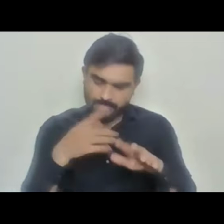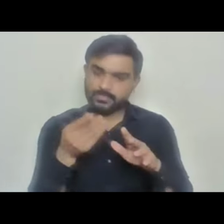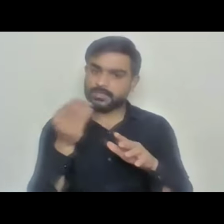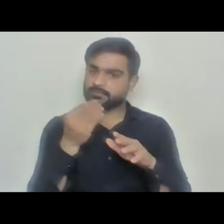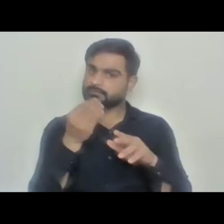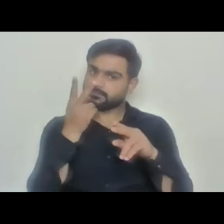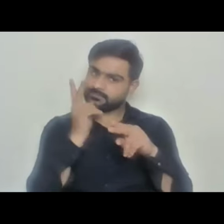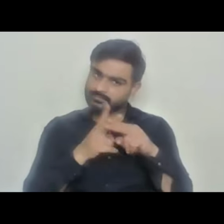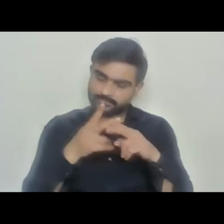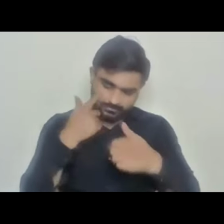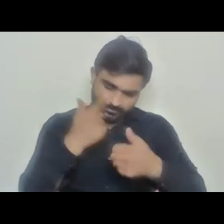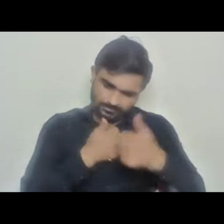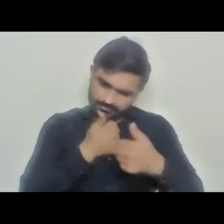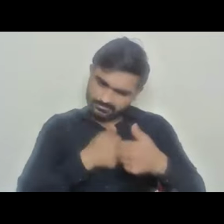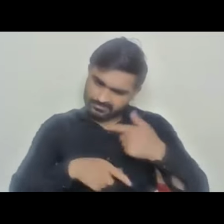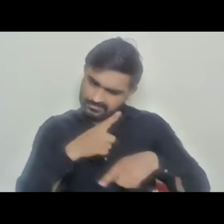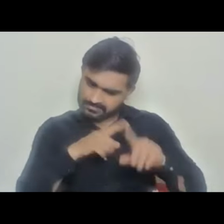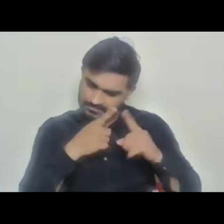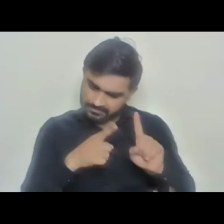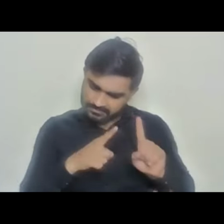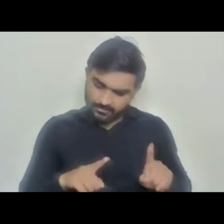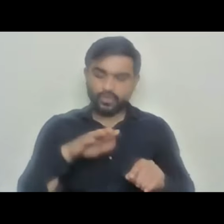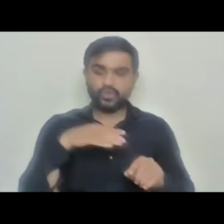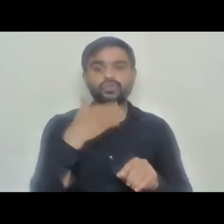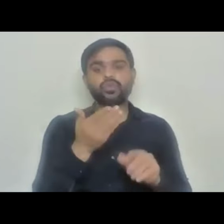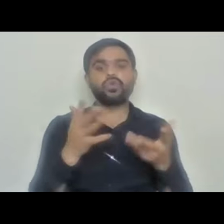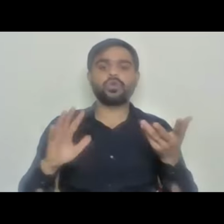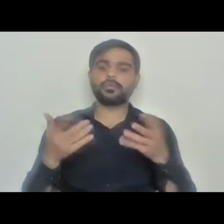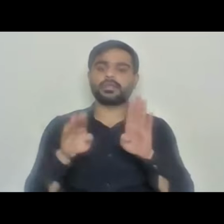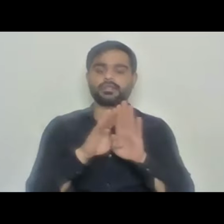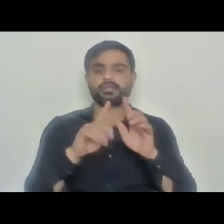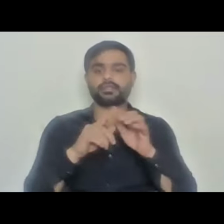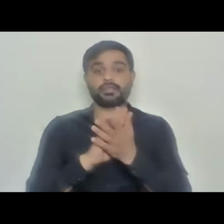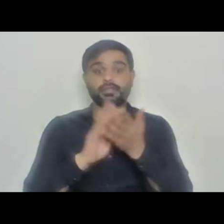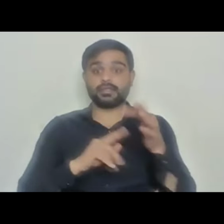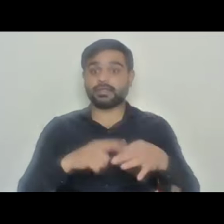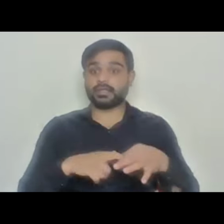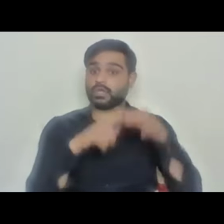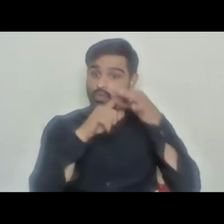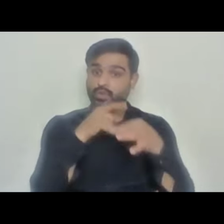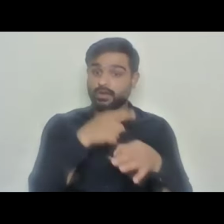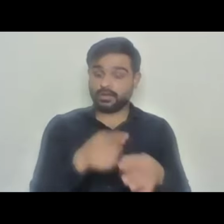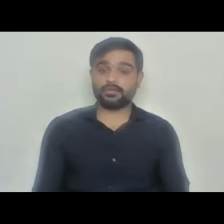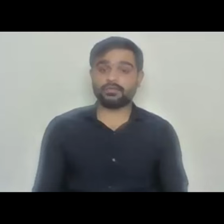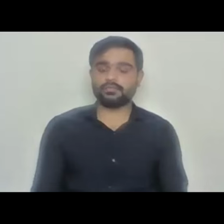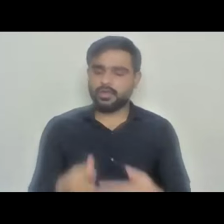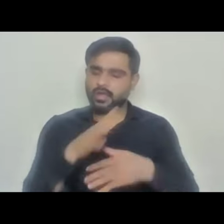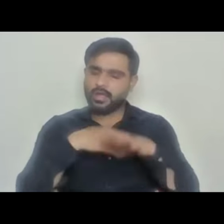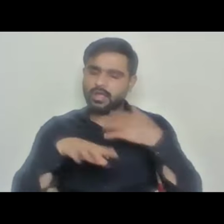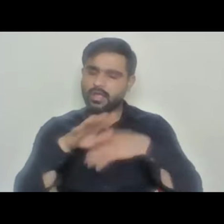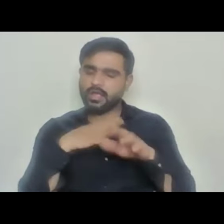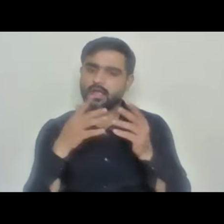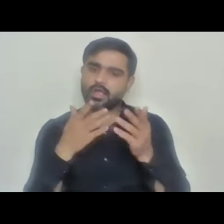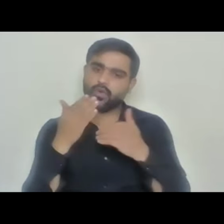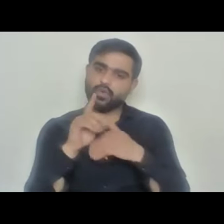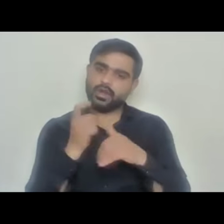स्टैटिस्टिकल टेस्ट रन करेंगे, या फिर आप उसको कोड करके थीम करके क्वालिटेटिव analysis उस पे run